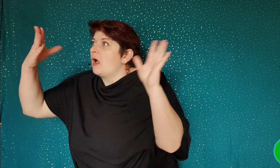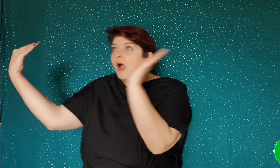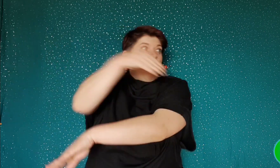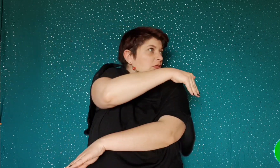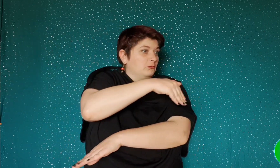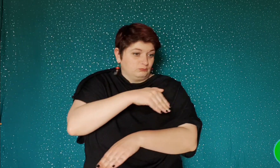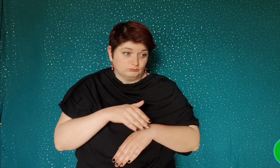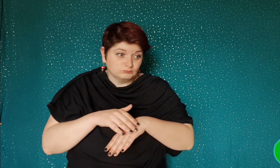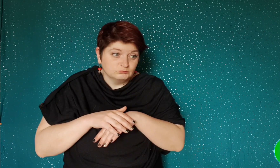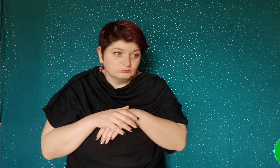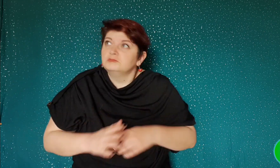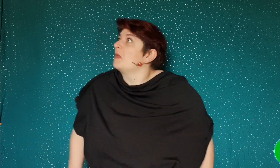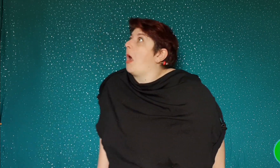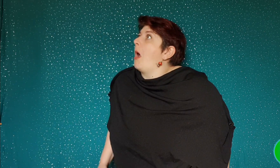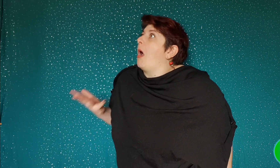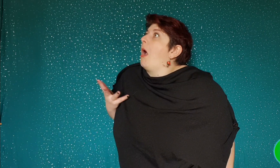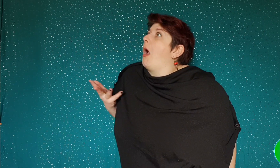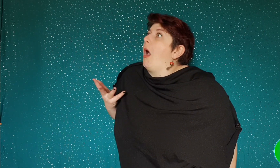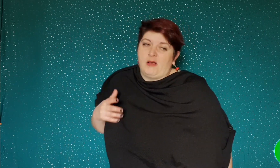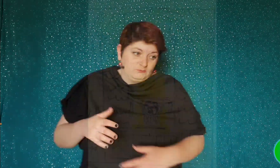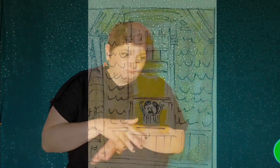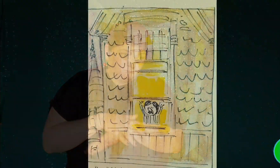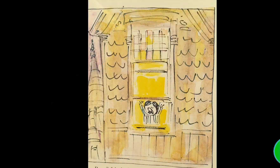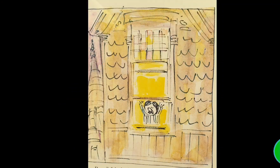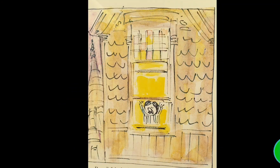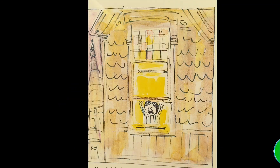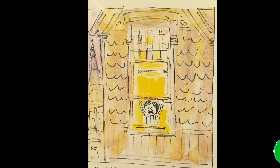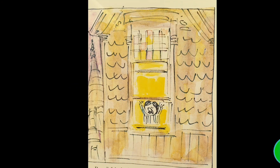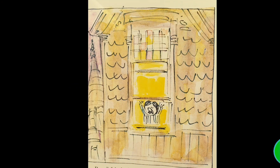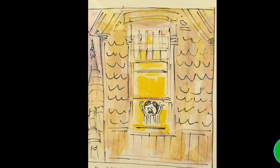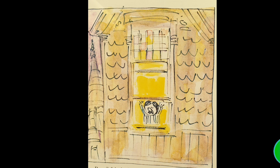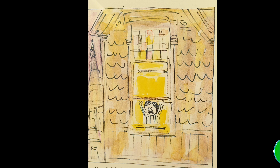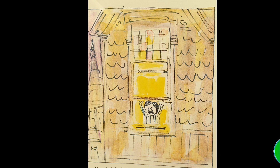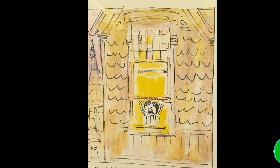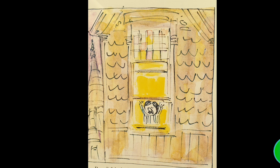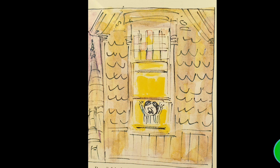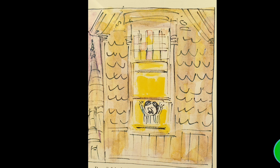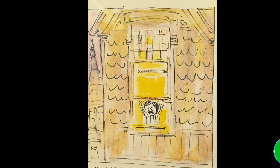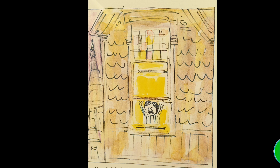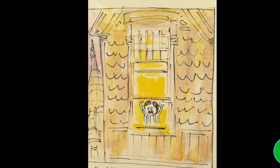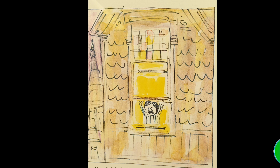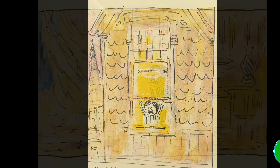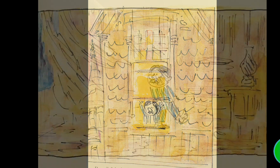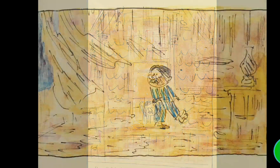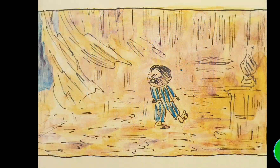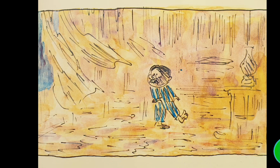Alors j'ai vu ce qui entrait par la fenêtre. Quoi, dit Marianne. Oh, dit grand-père.